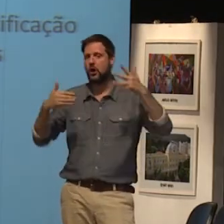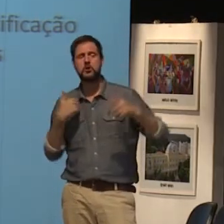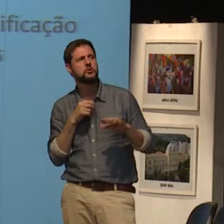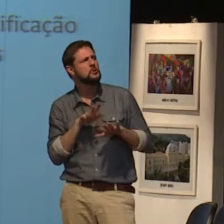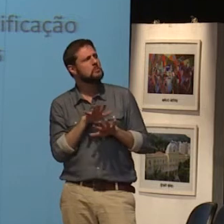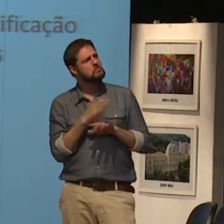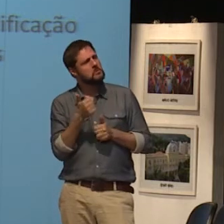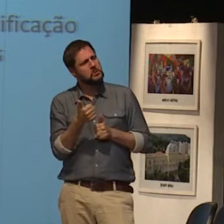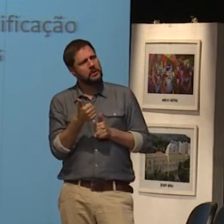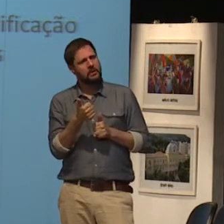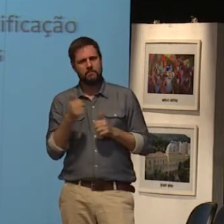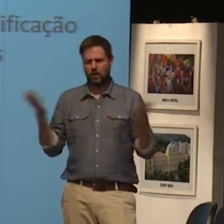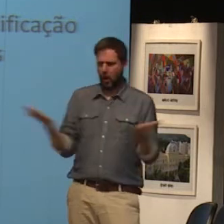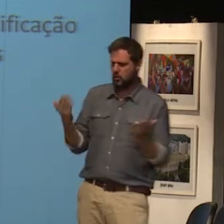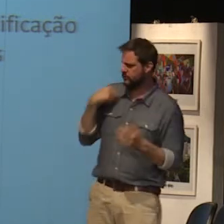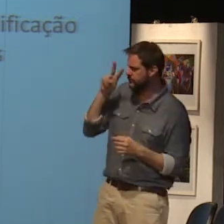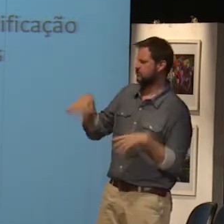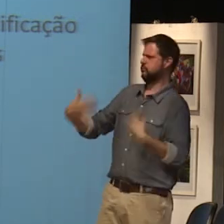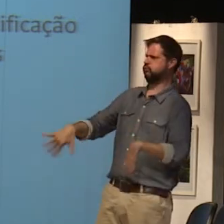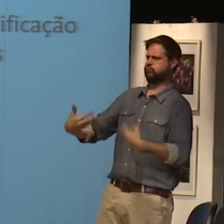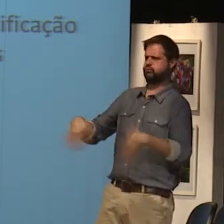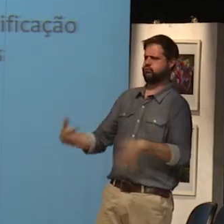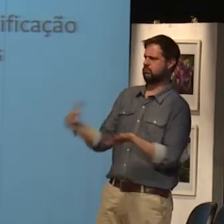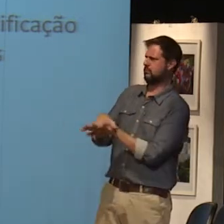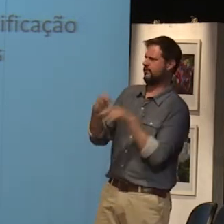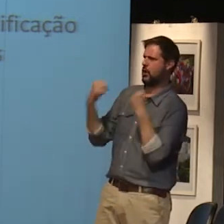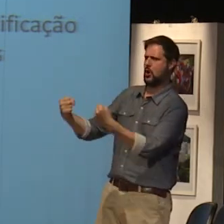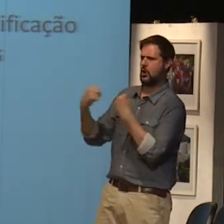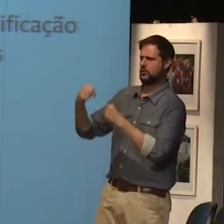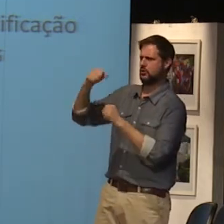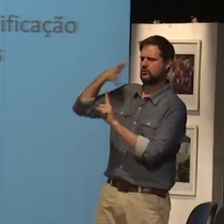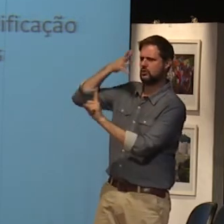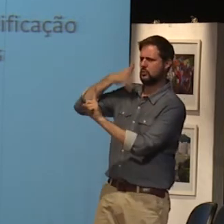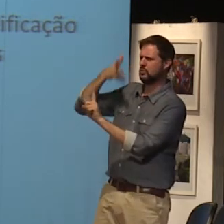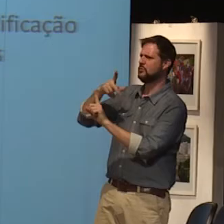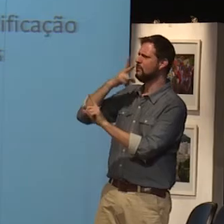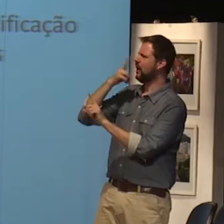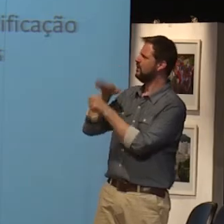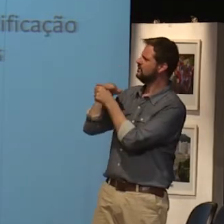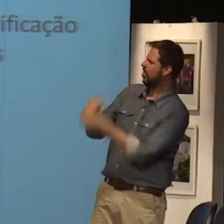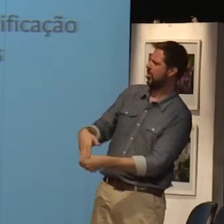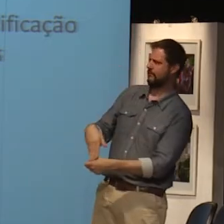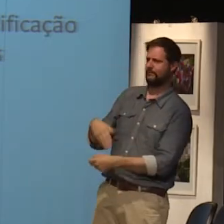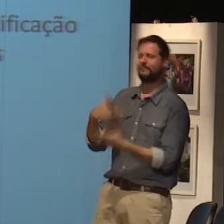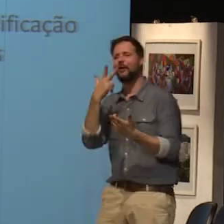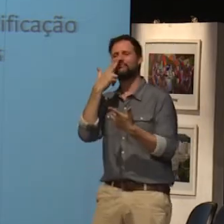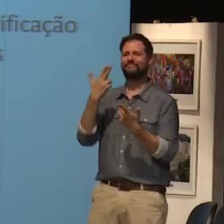discutido, na época estava sendo discutido há pouco tempo. Então, né, a inclusão estava forte, né,